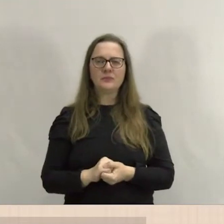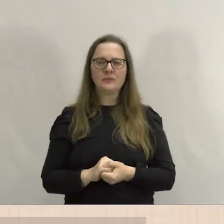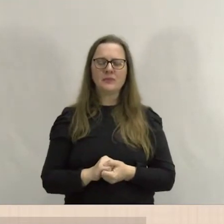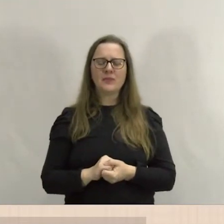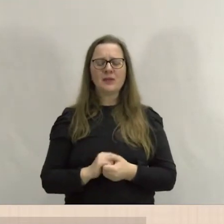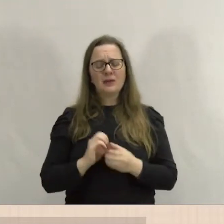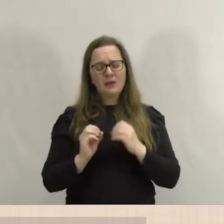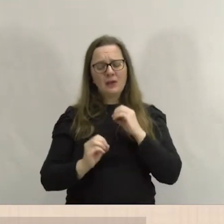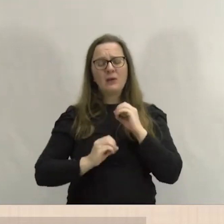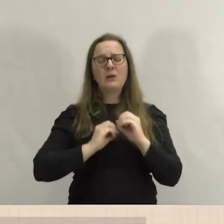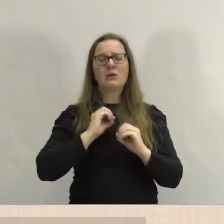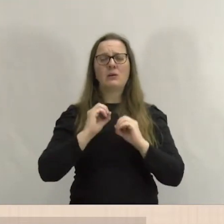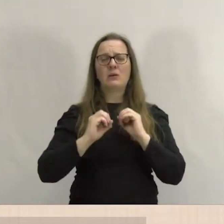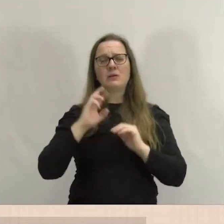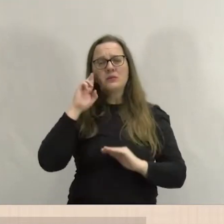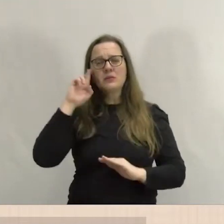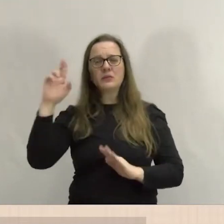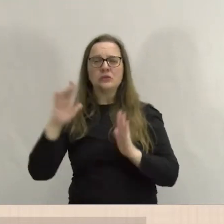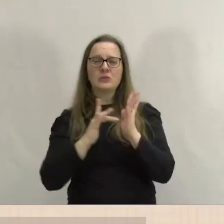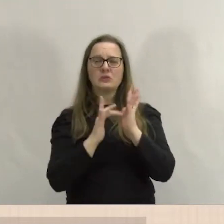Ó Senhor Jesus.